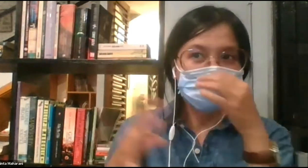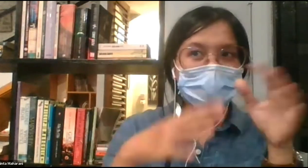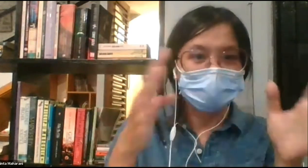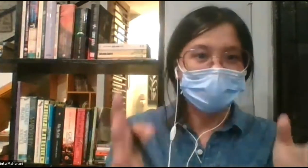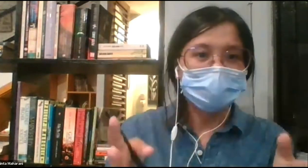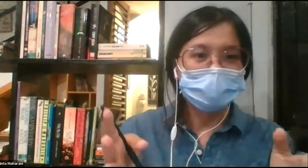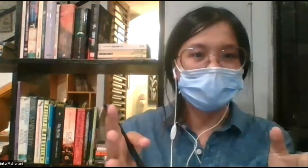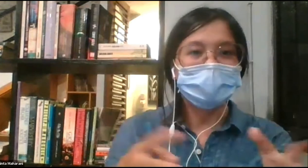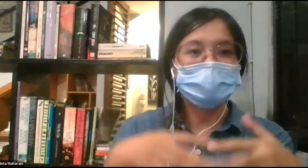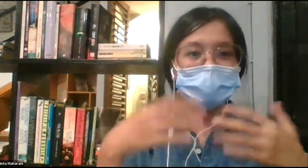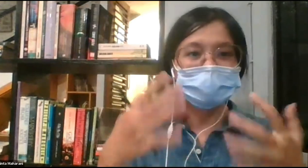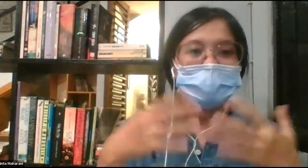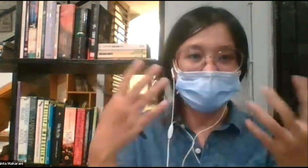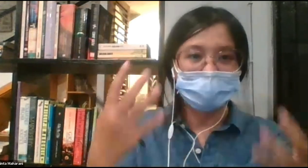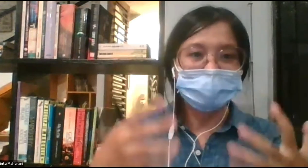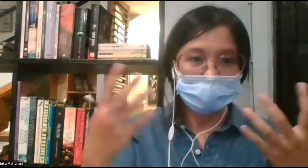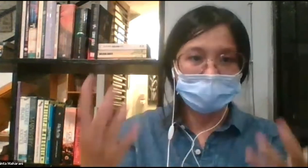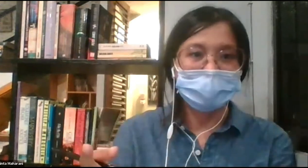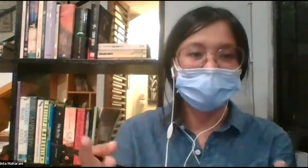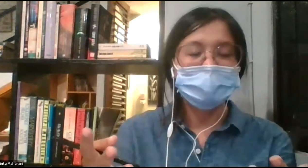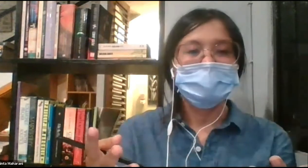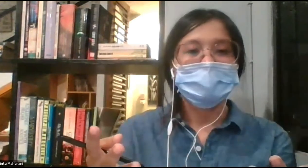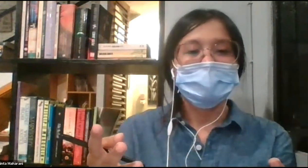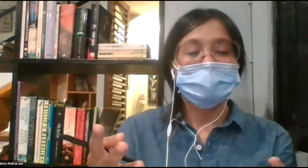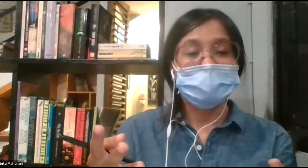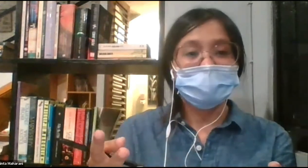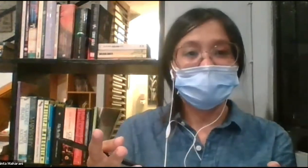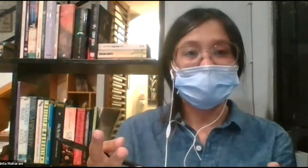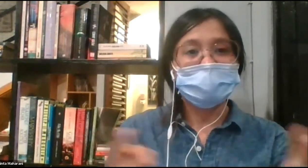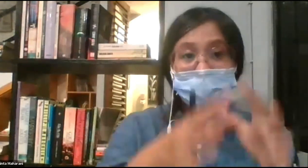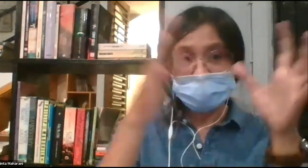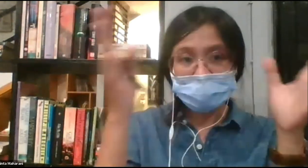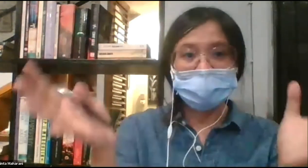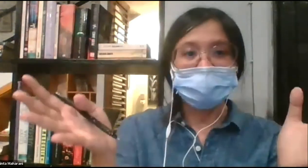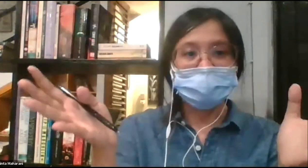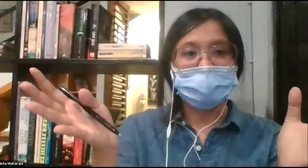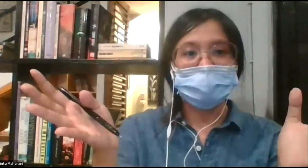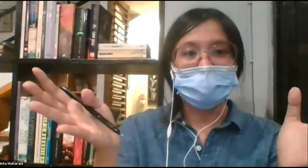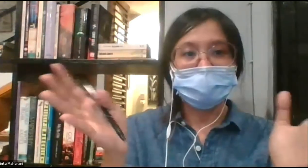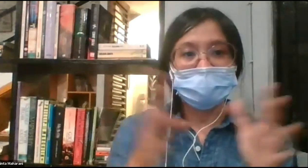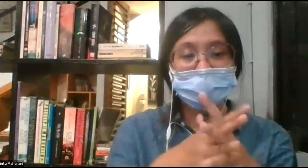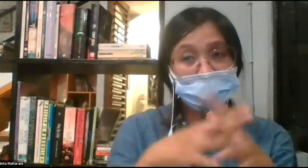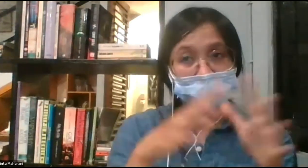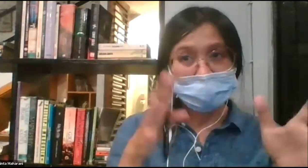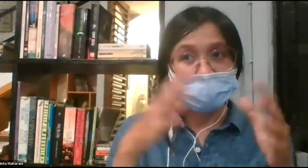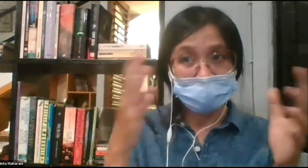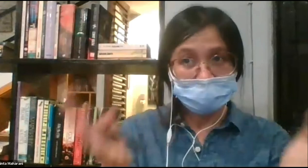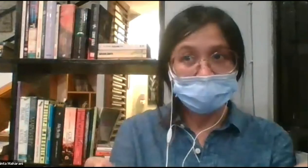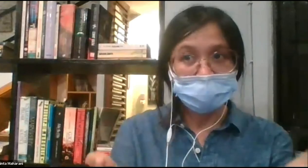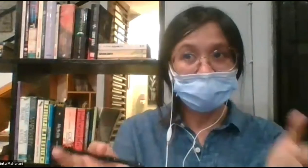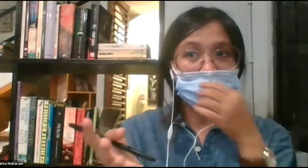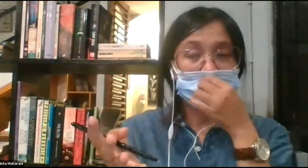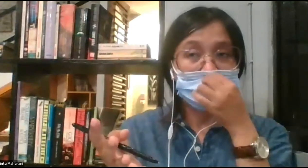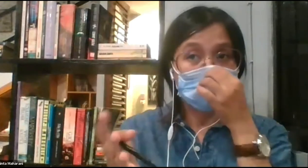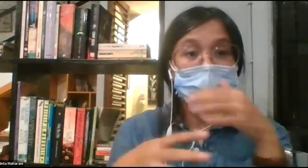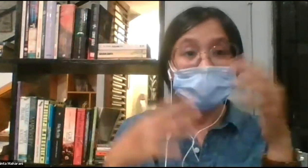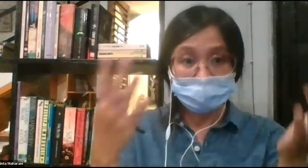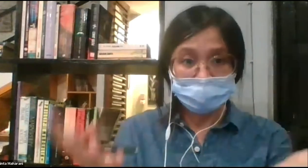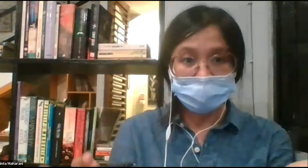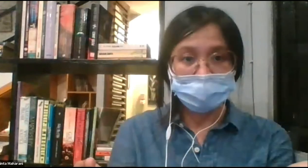Dana kesehatan, misalnya pos anggaran kesehatan, misalnya dikemanakan? Kenapa kemudian nggak menjadi perhatian